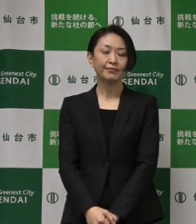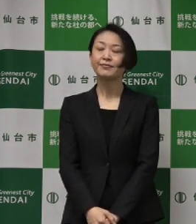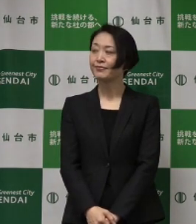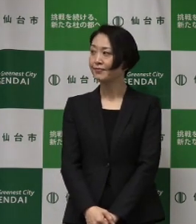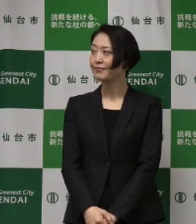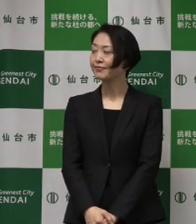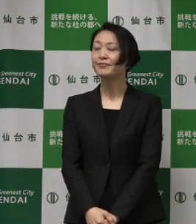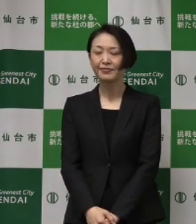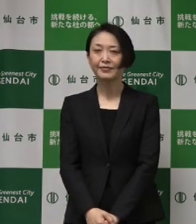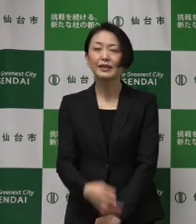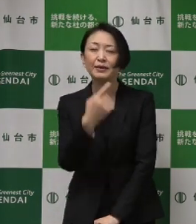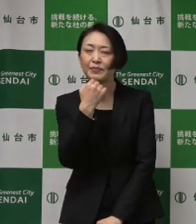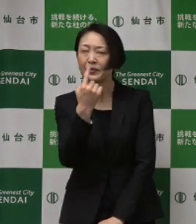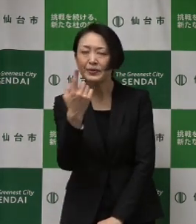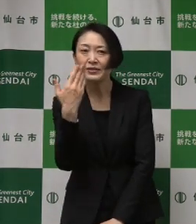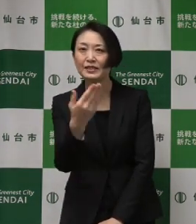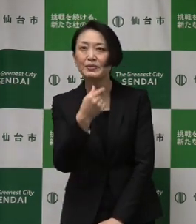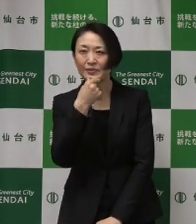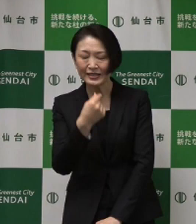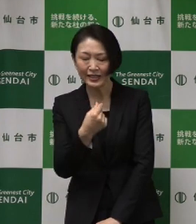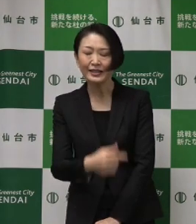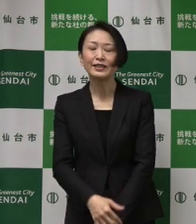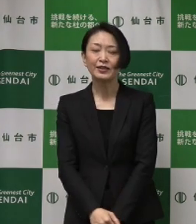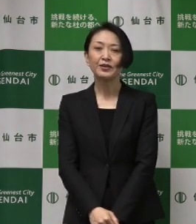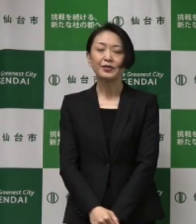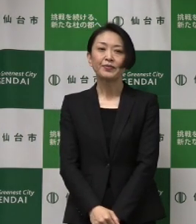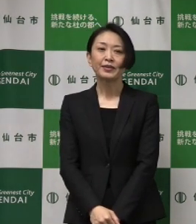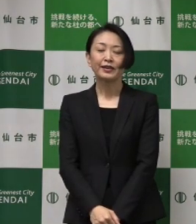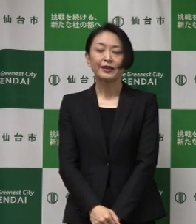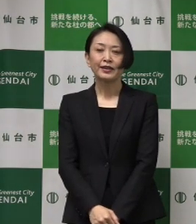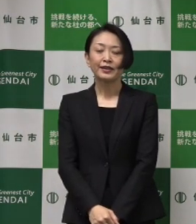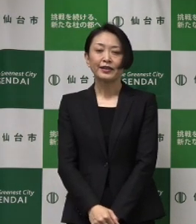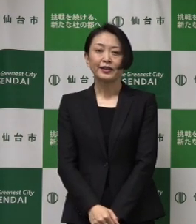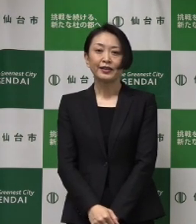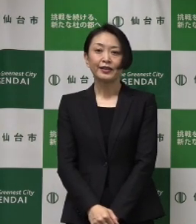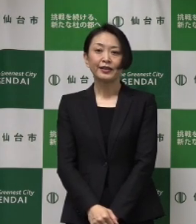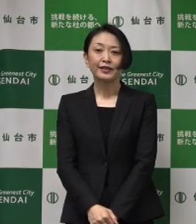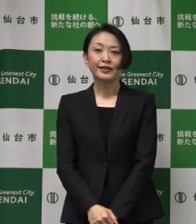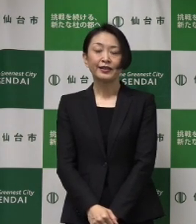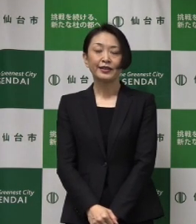すいません、最初の方の話に戻って申し訳ないんですけども、はい、